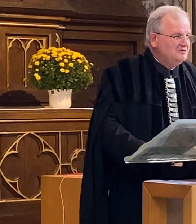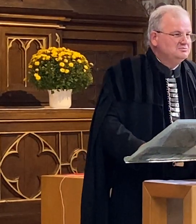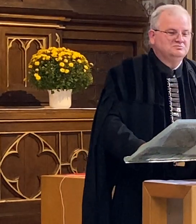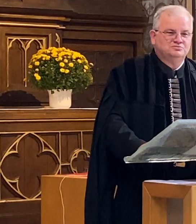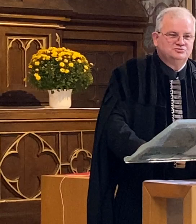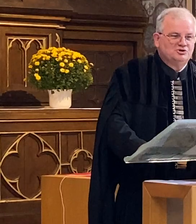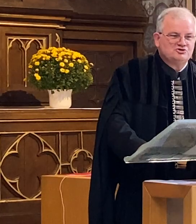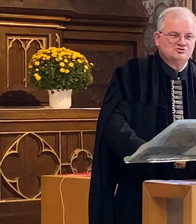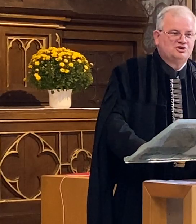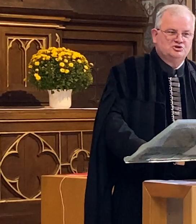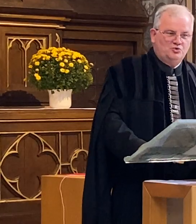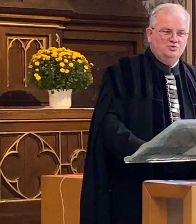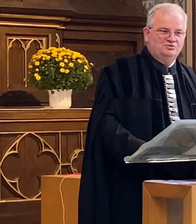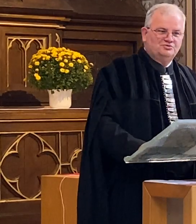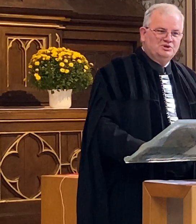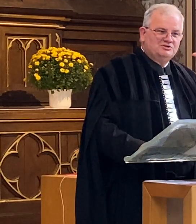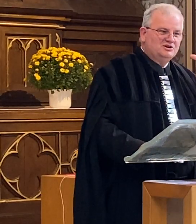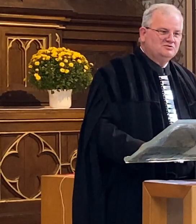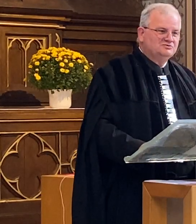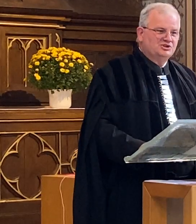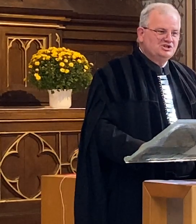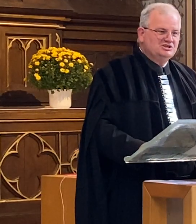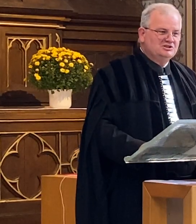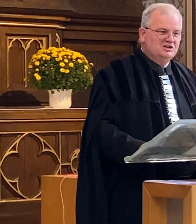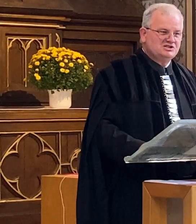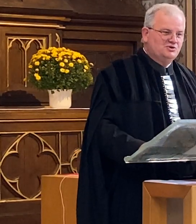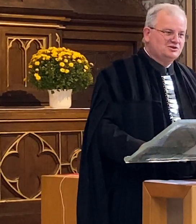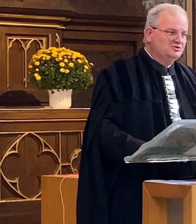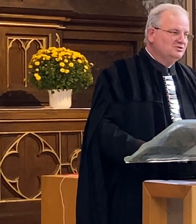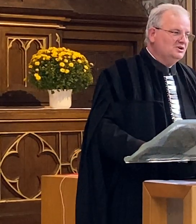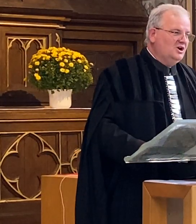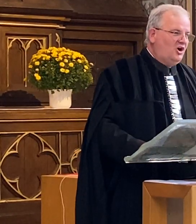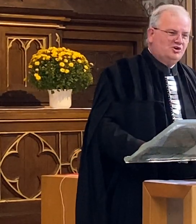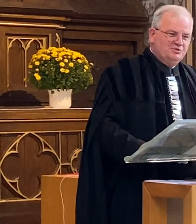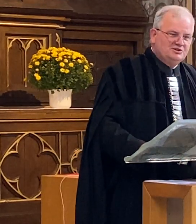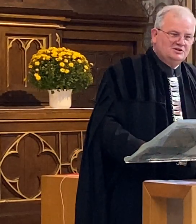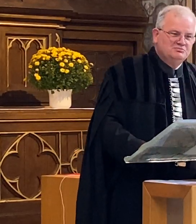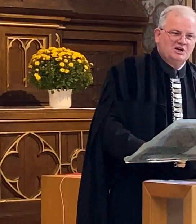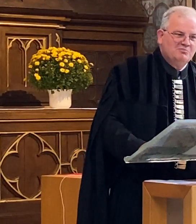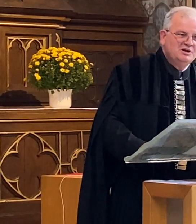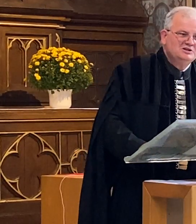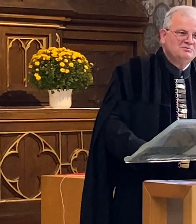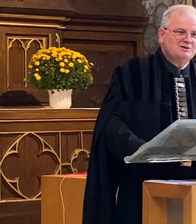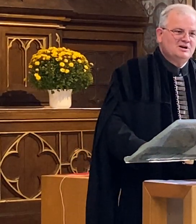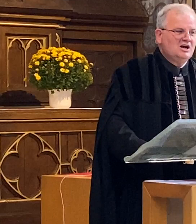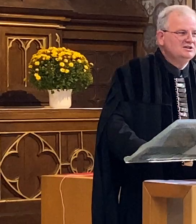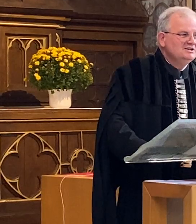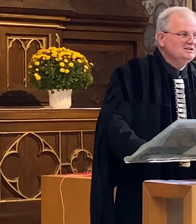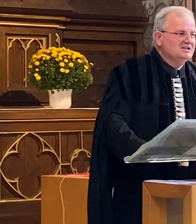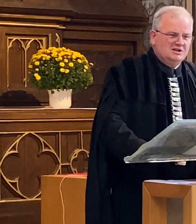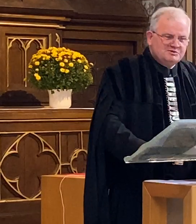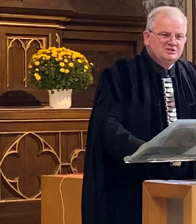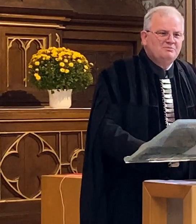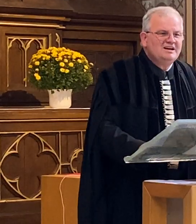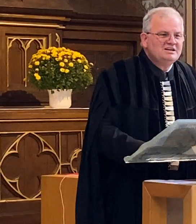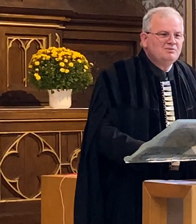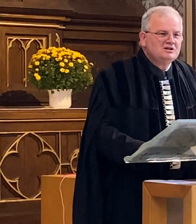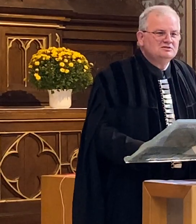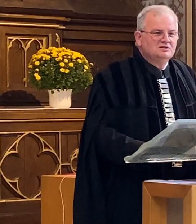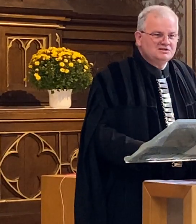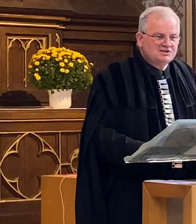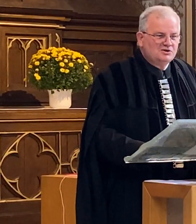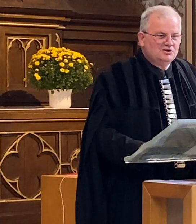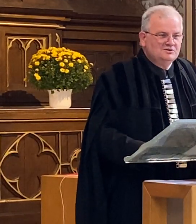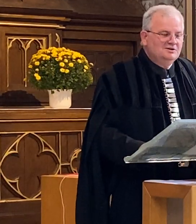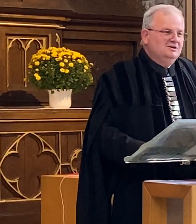ich, ja, das geht gut mit den verschiedenen Teesorten, auch mit der Mirabellenmarmelade, selbst mit dem